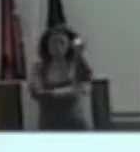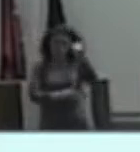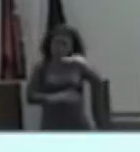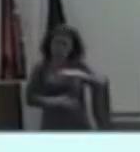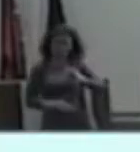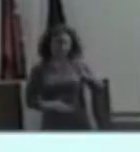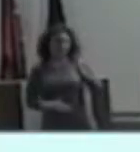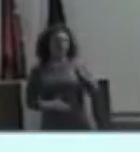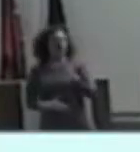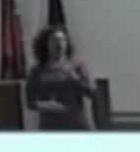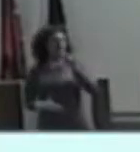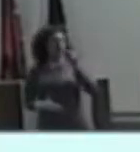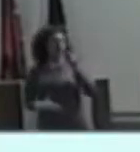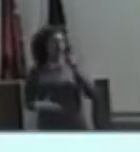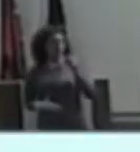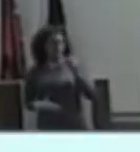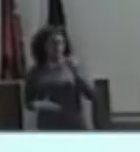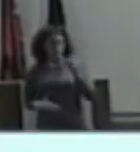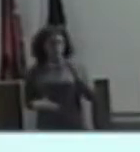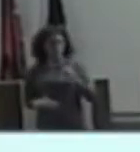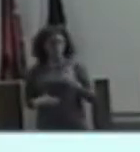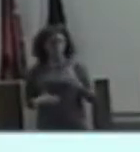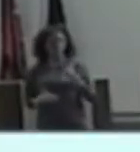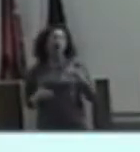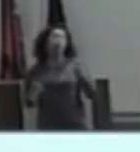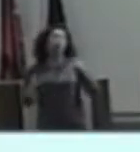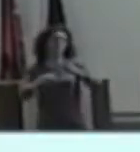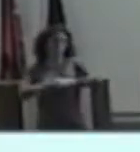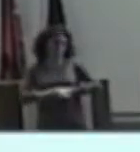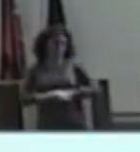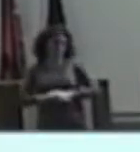efecto en la noche.